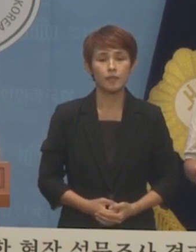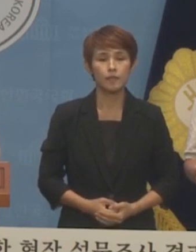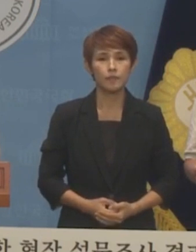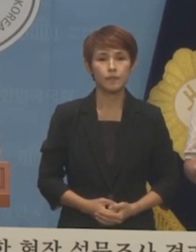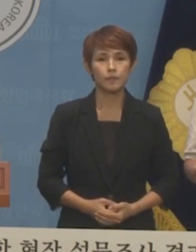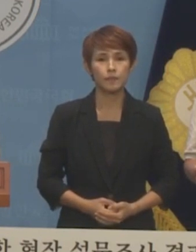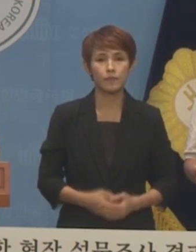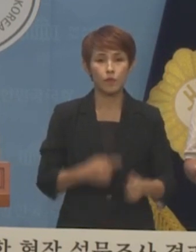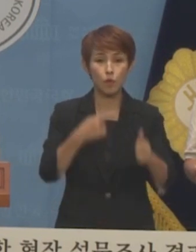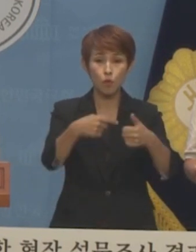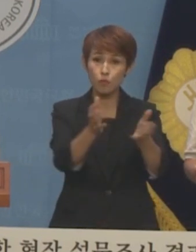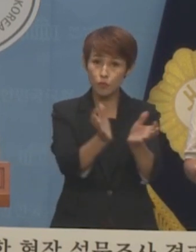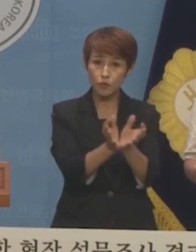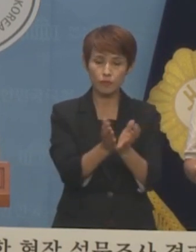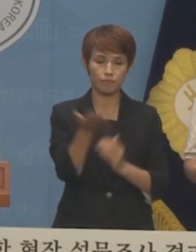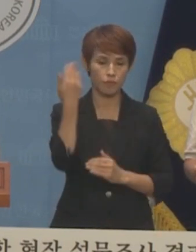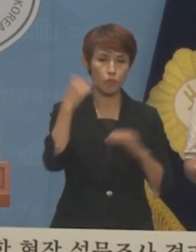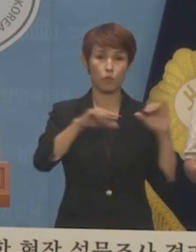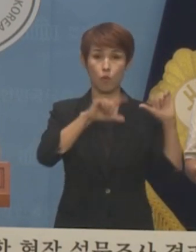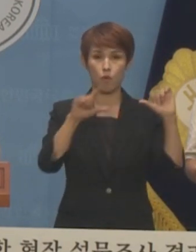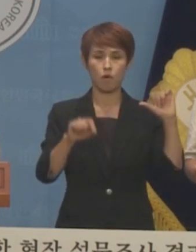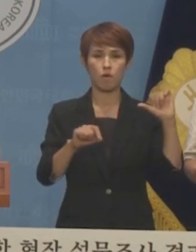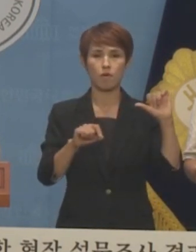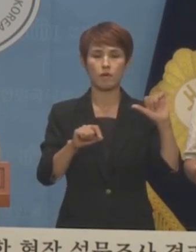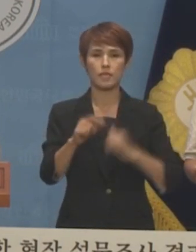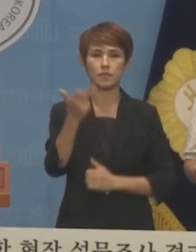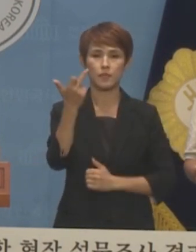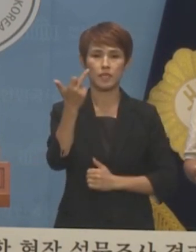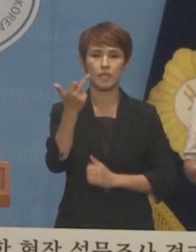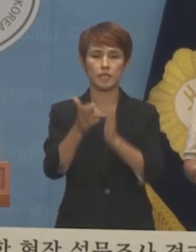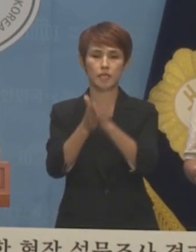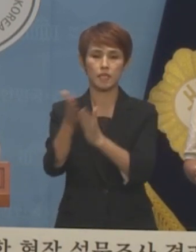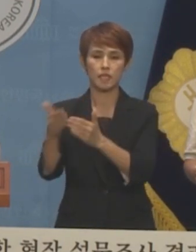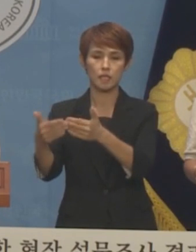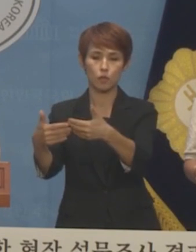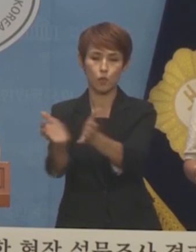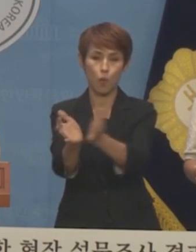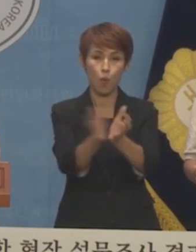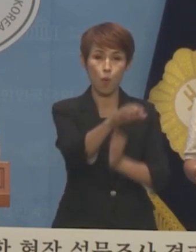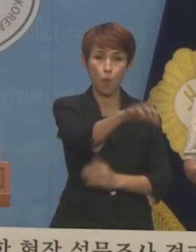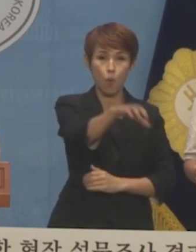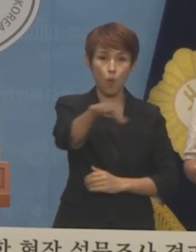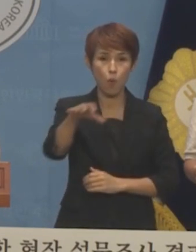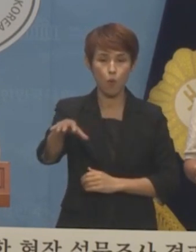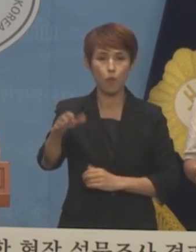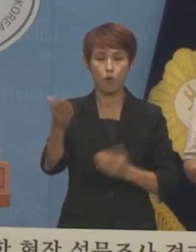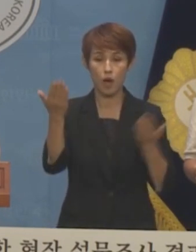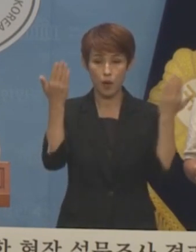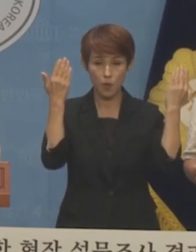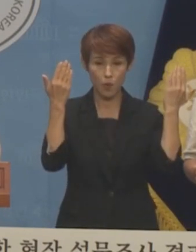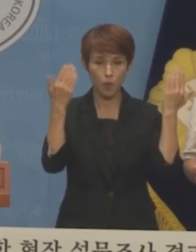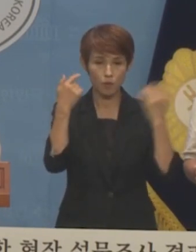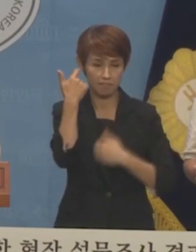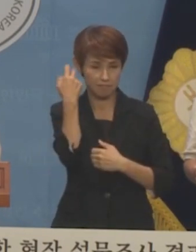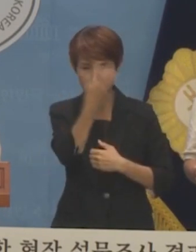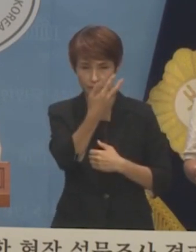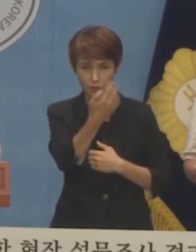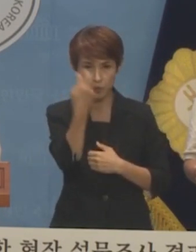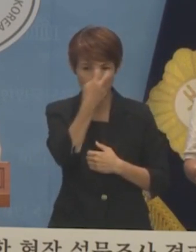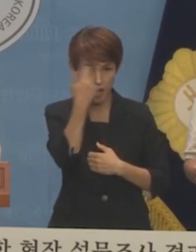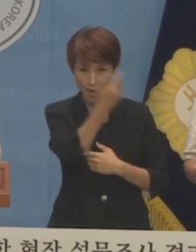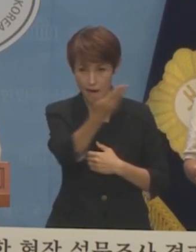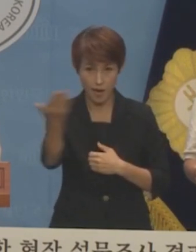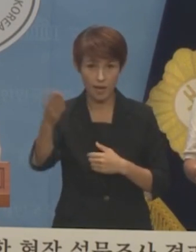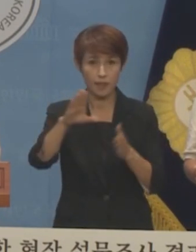교육부는 지난 5월 17개 시도교육청 학교 민원 응대 조성 현황에서 학교 민원